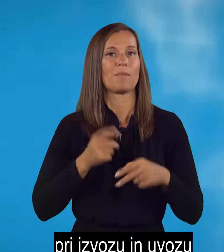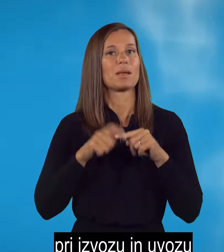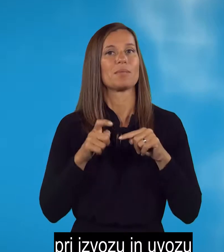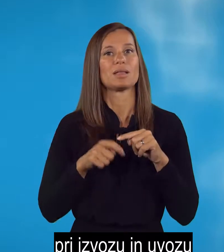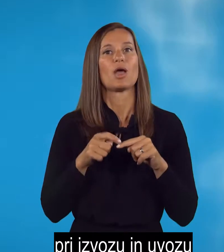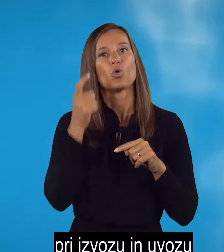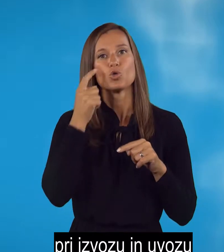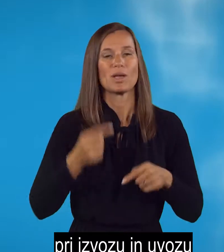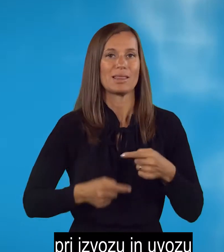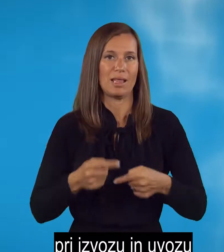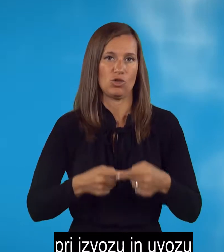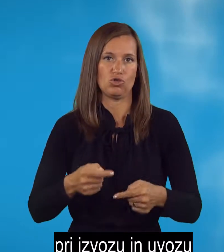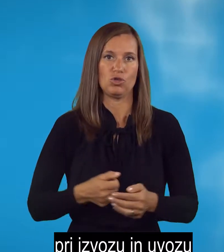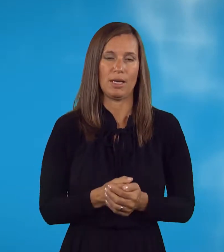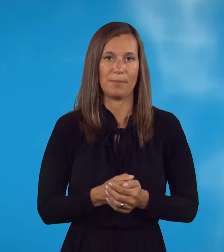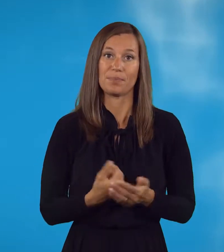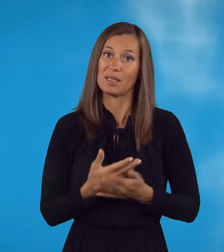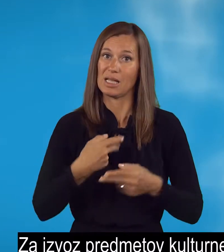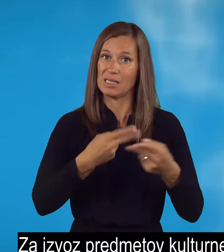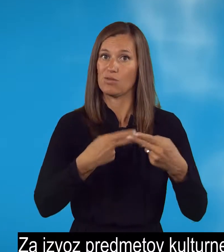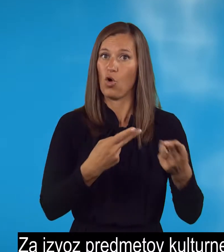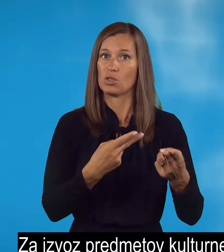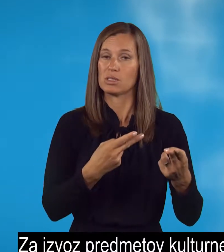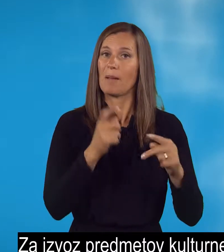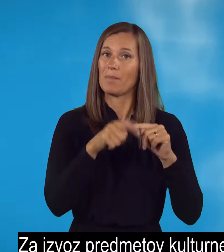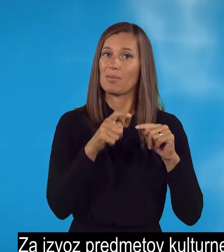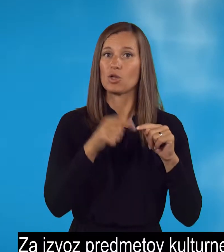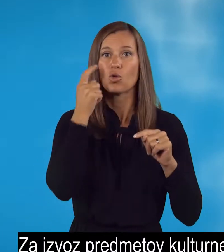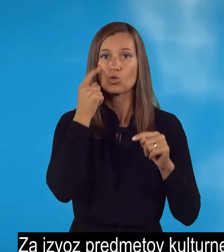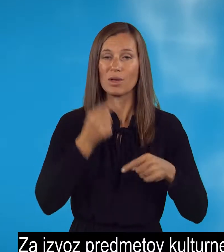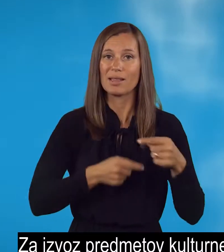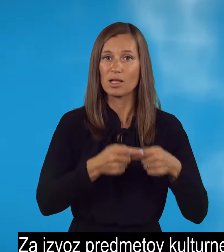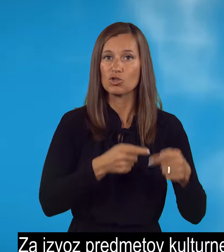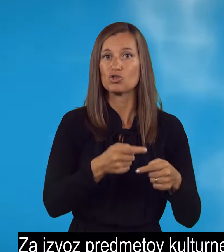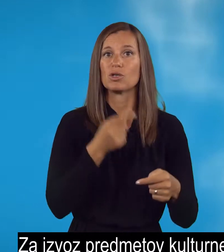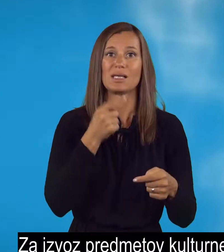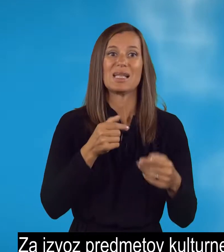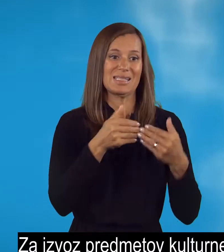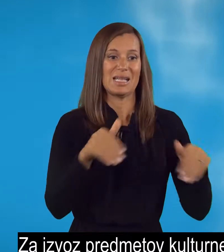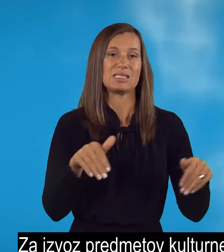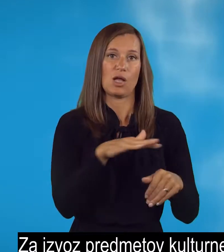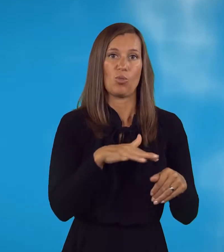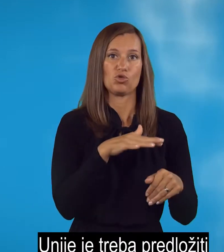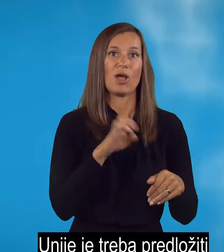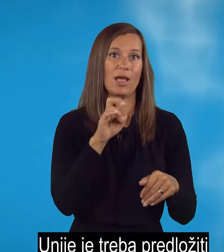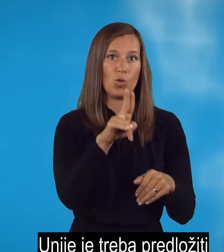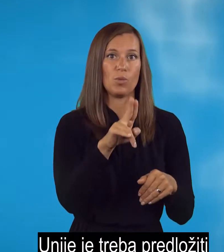kulturne dediščine. Za izvoz predmetov kulturne dediščine iz carinskega območja Unije je